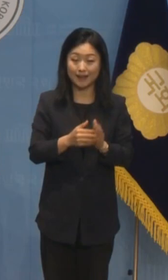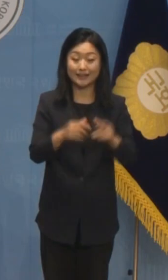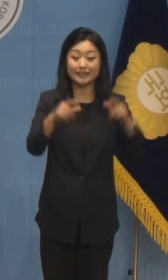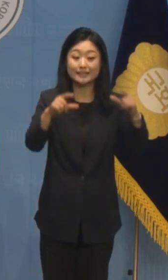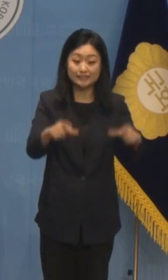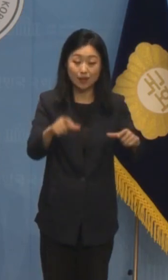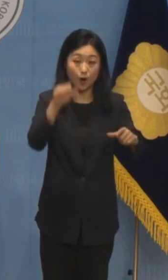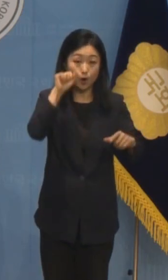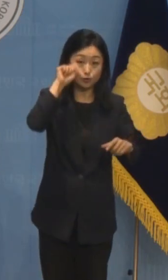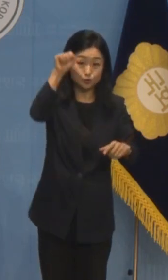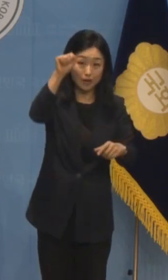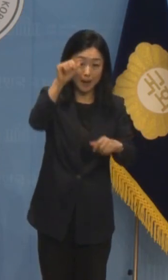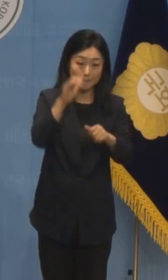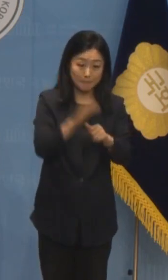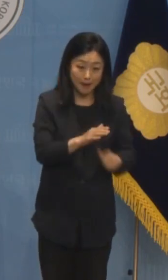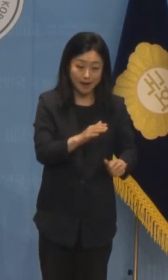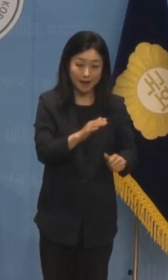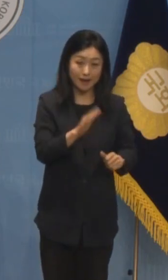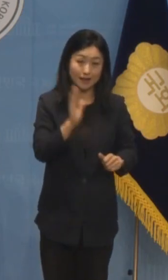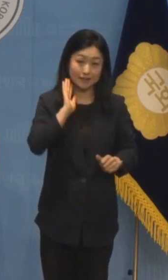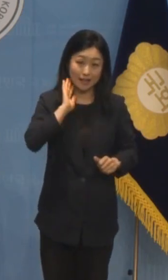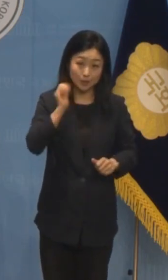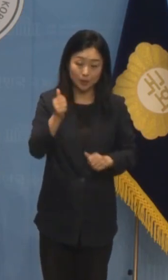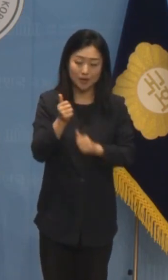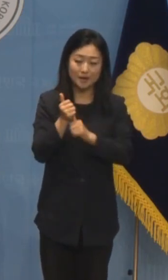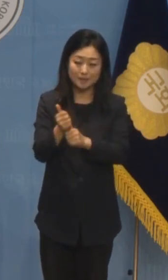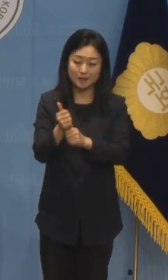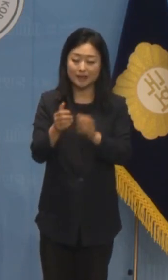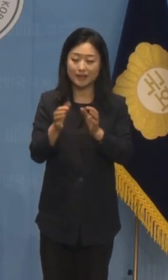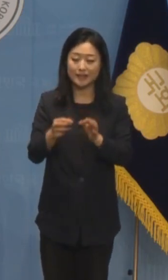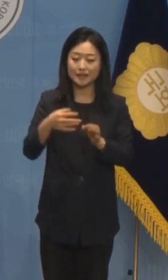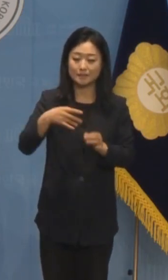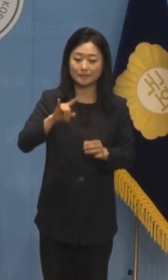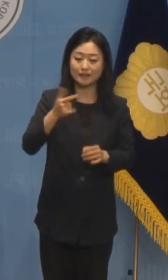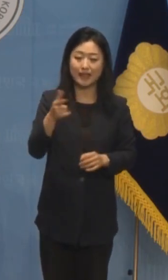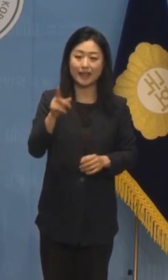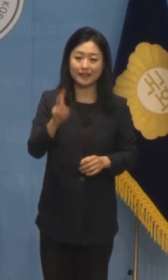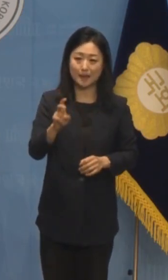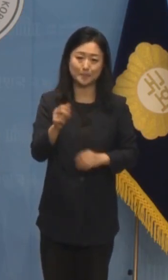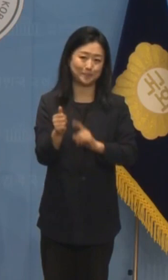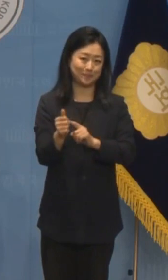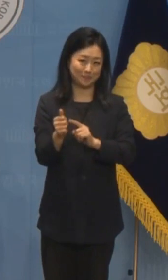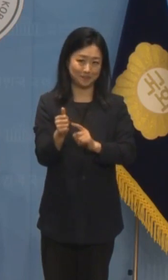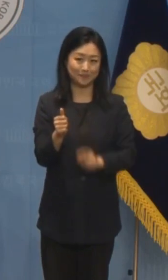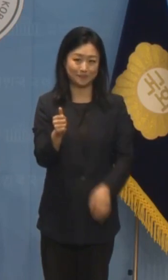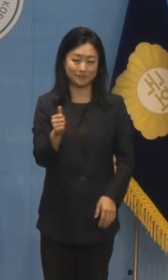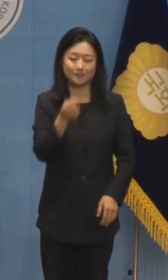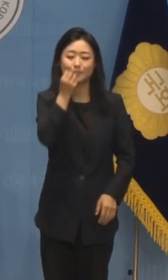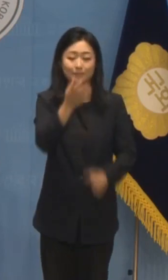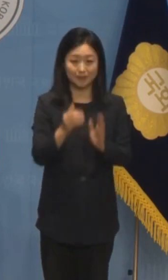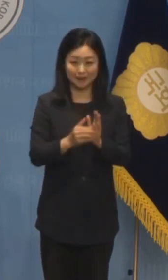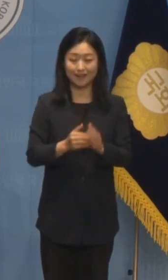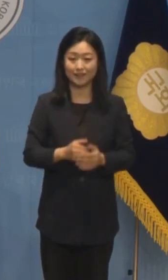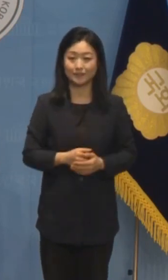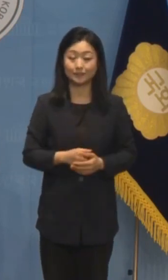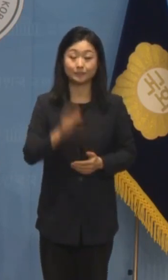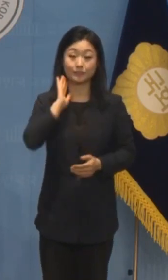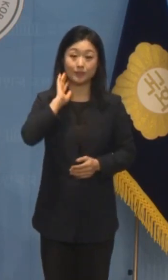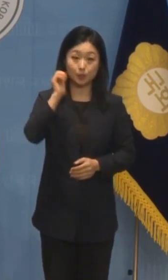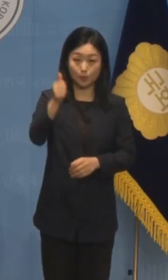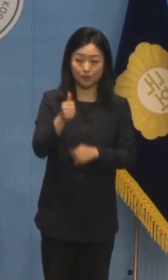지역구에 도전했다가 밀린 용산 대통령실 김대남 전 선임 행정관입니다.